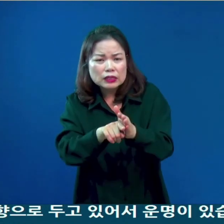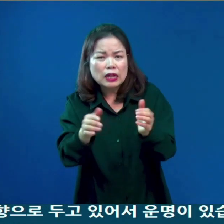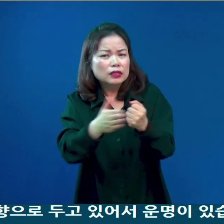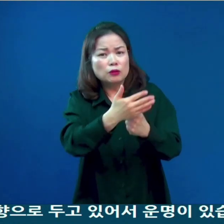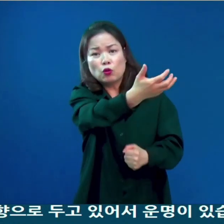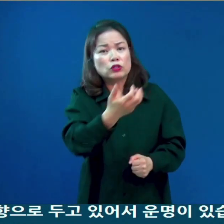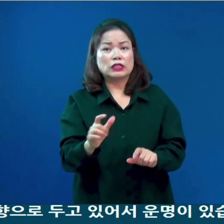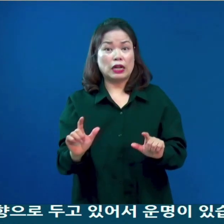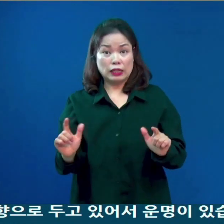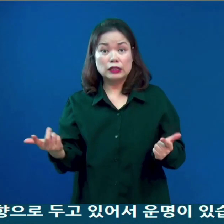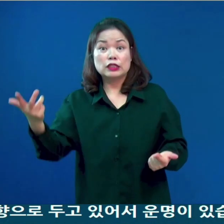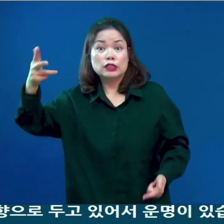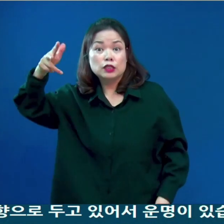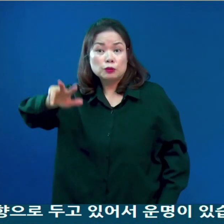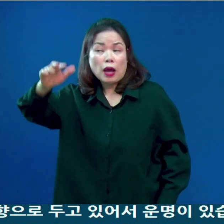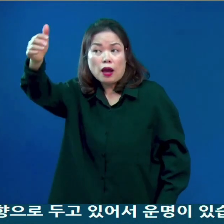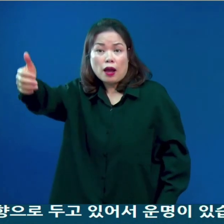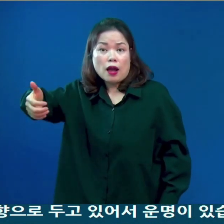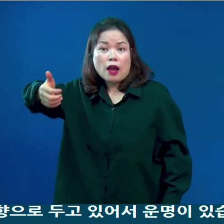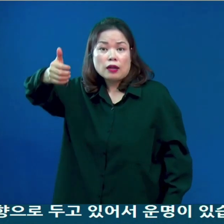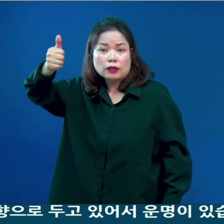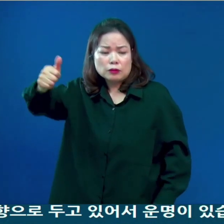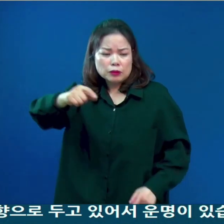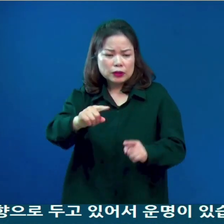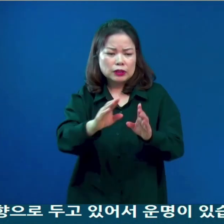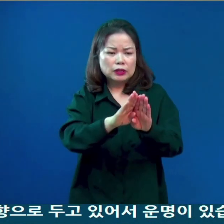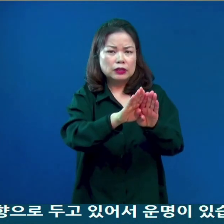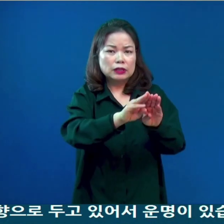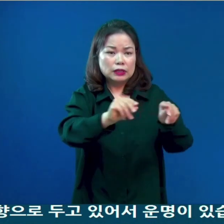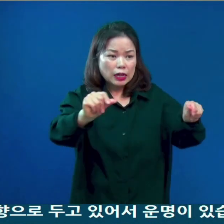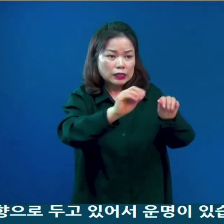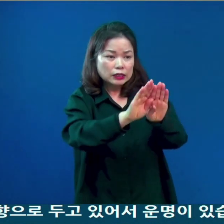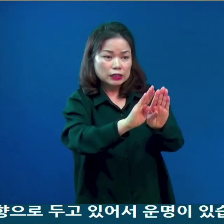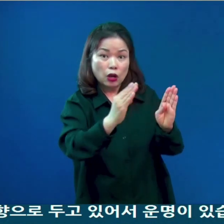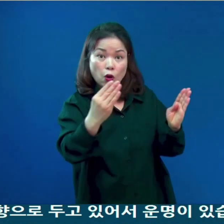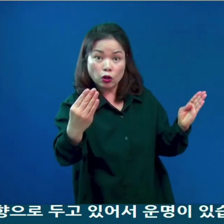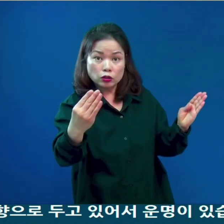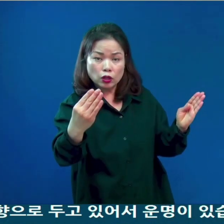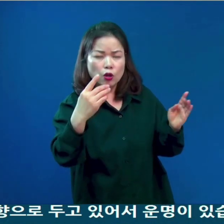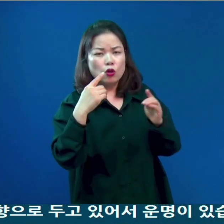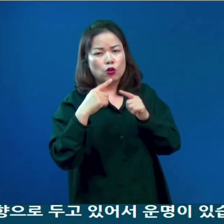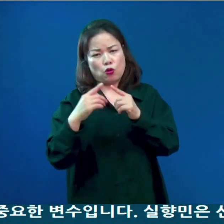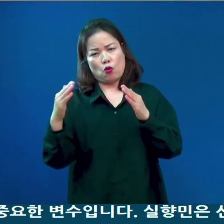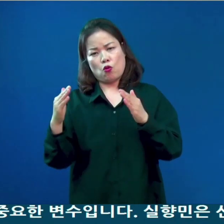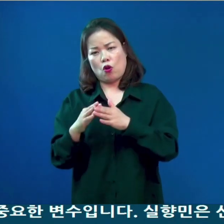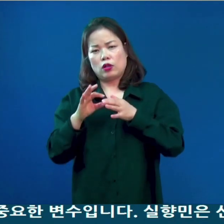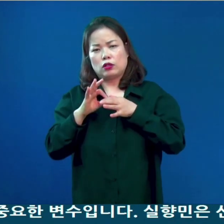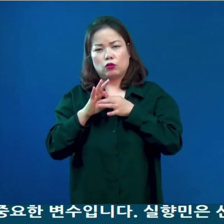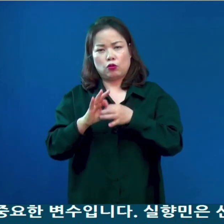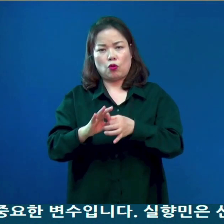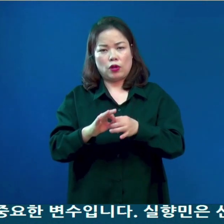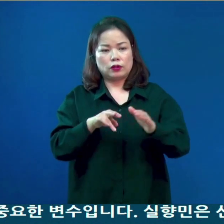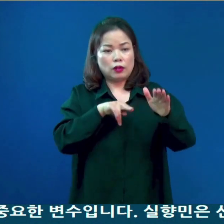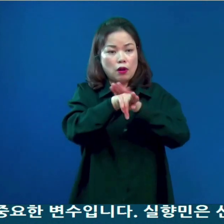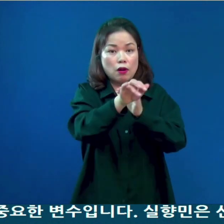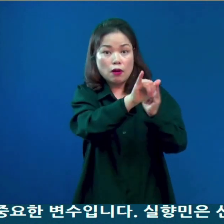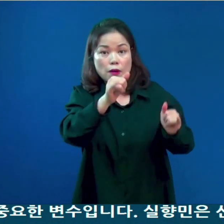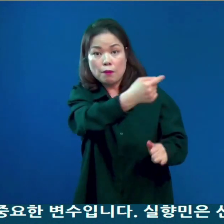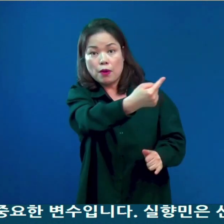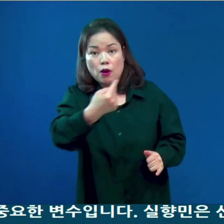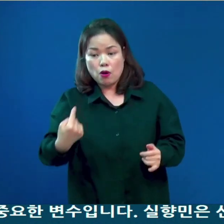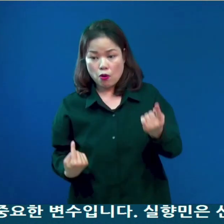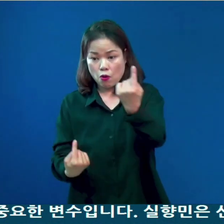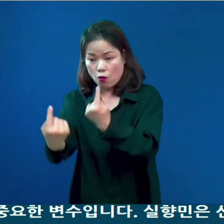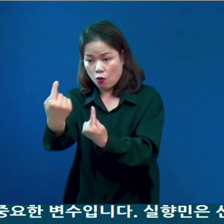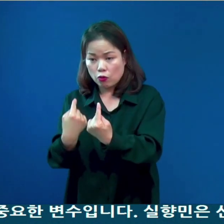나오진 않았지만 하나님이 그 땅을 여셨을 때 교회를 통해서 이 땅에 오게 되었고, 지금